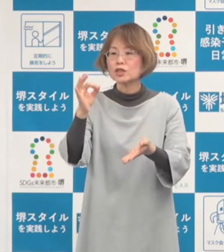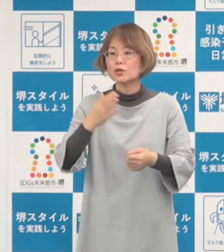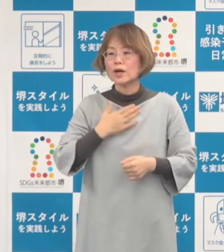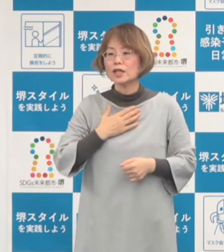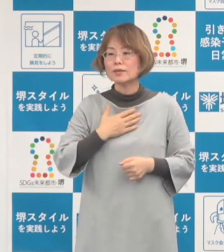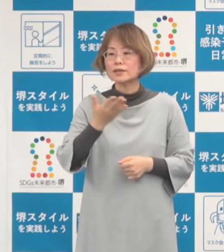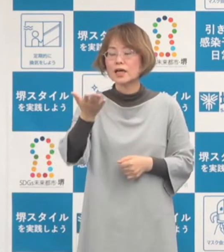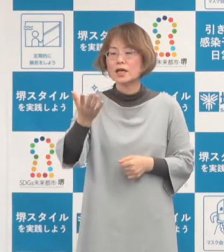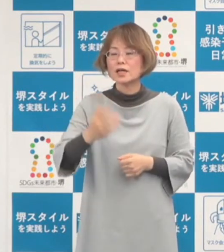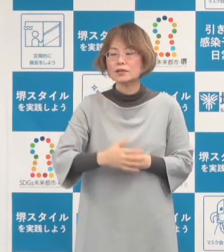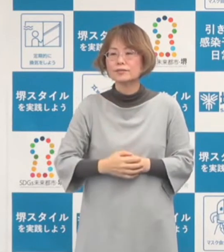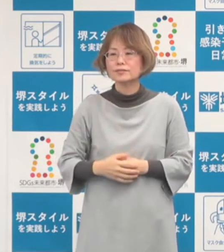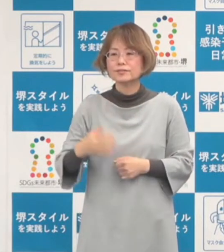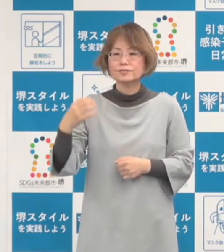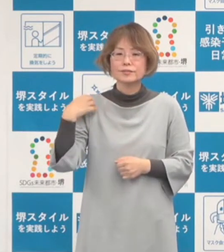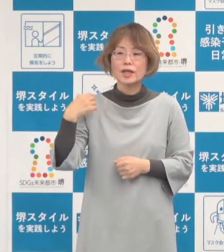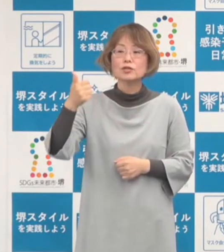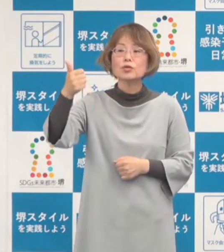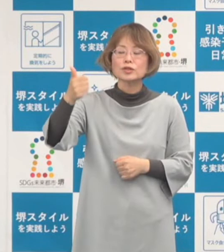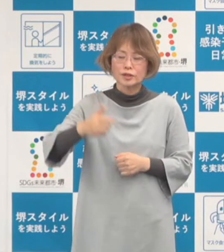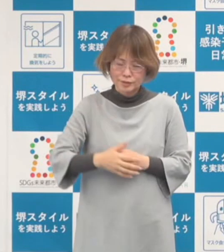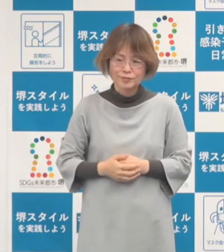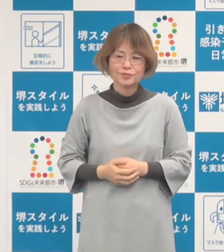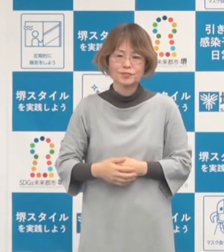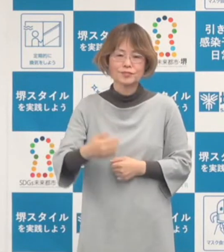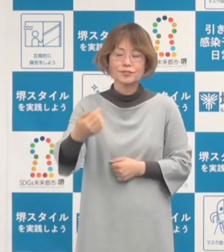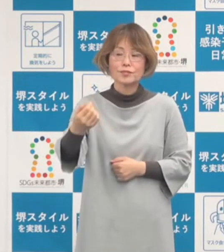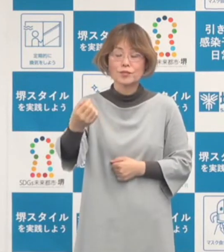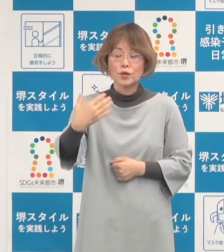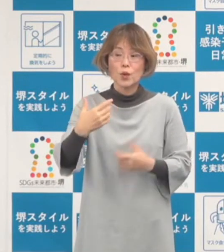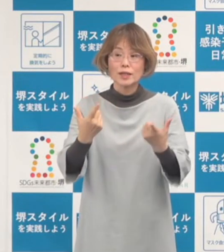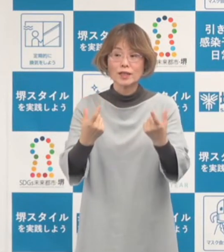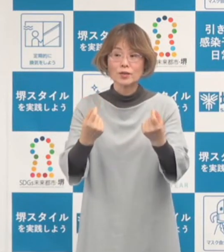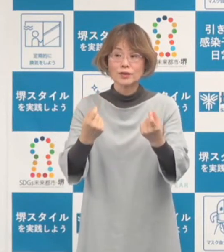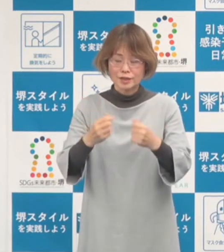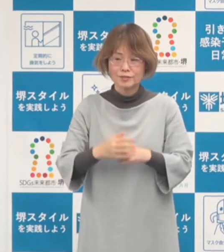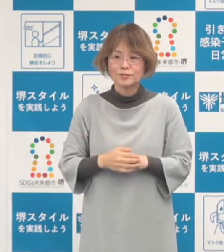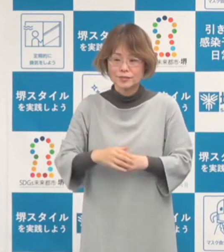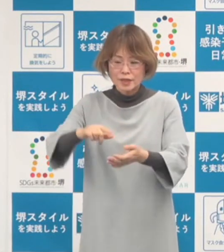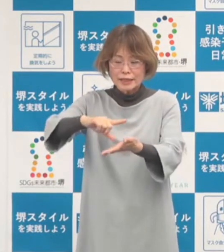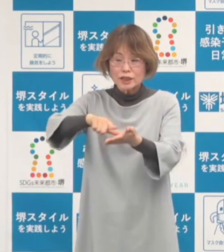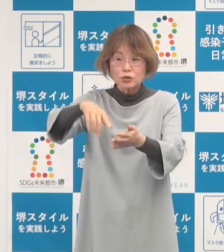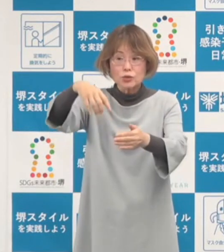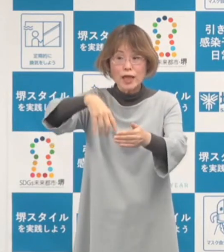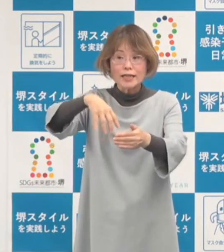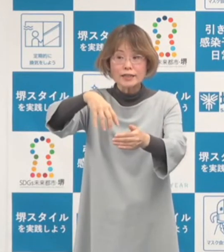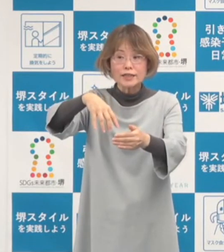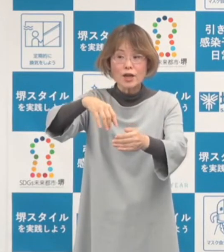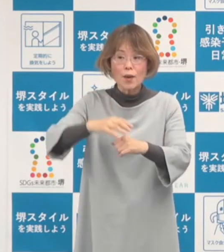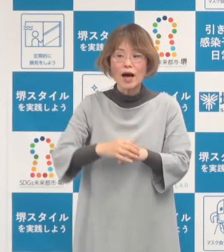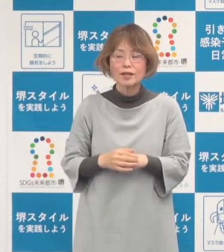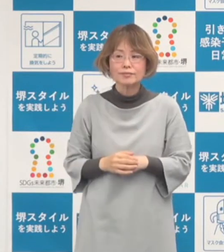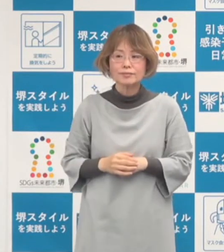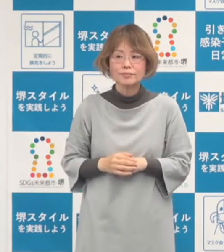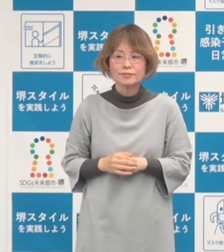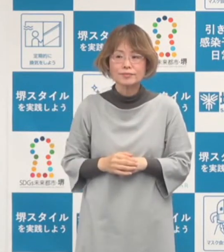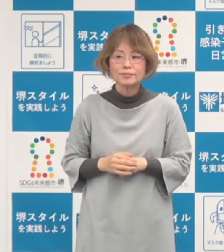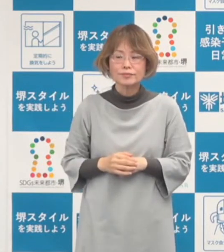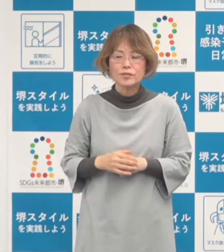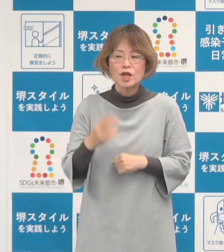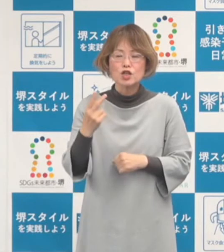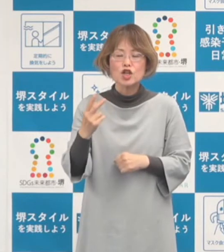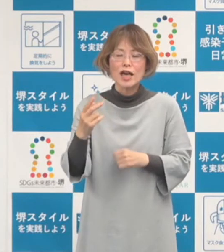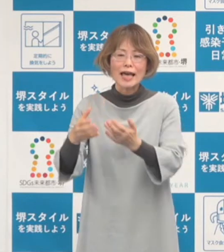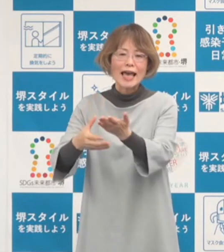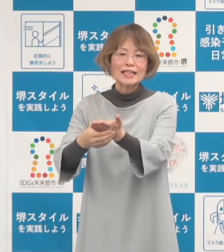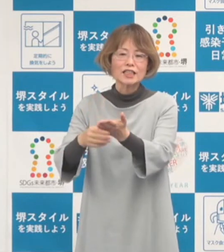ね。 今おっしゃっていただいた通りですね、地区内と言いましたら変ですけども、駅、例えば戸川三木田という駅